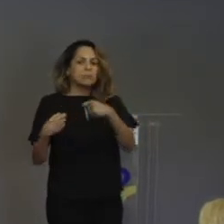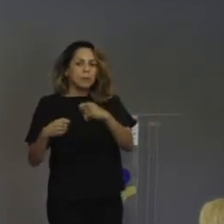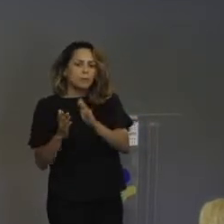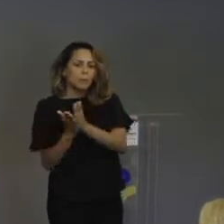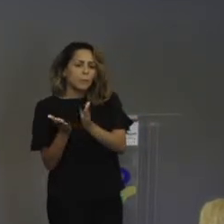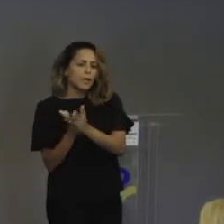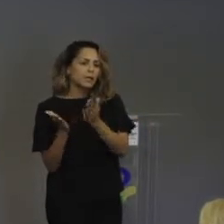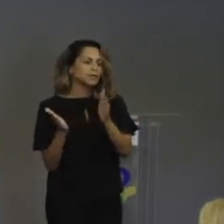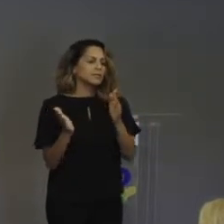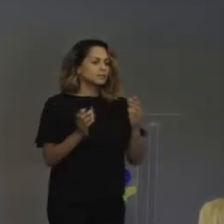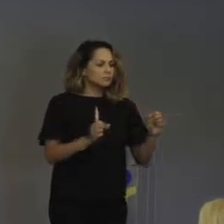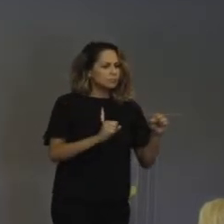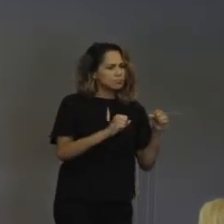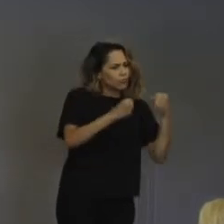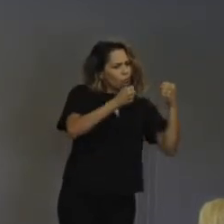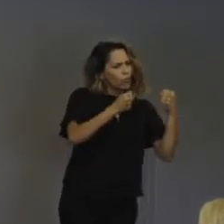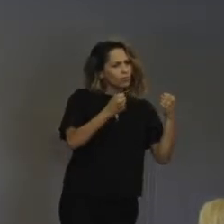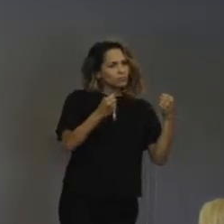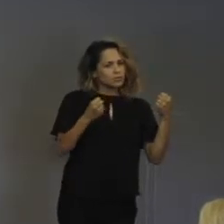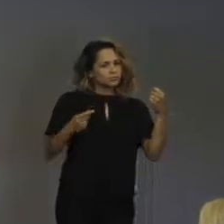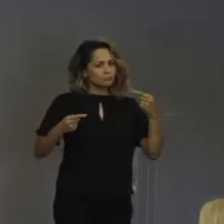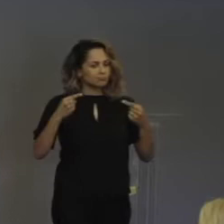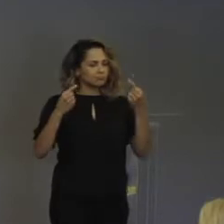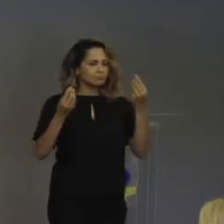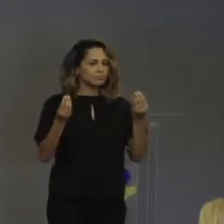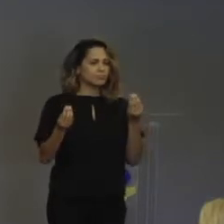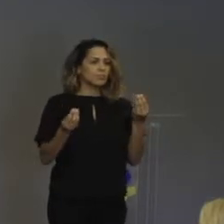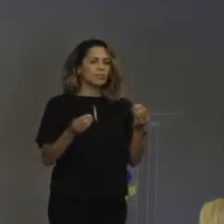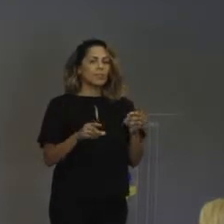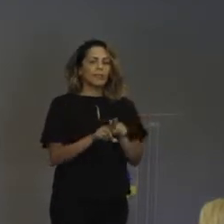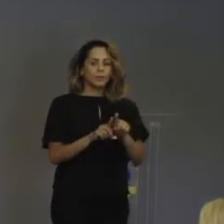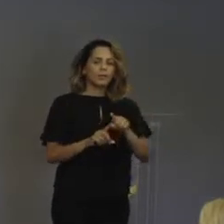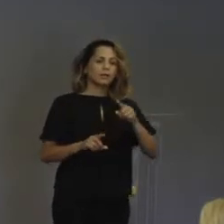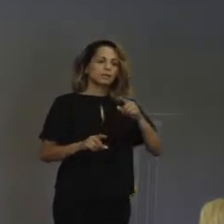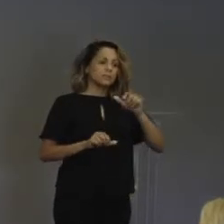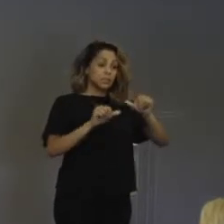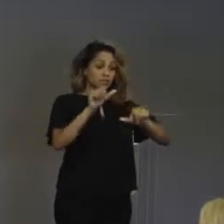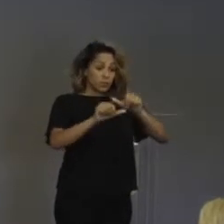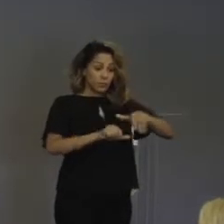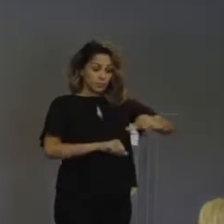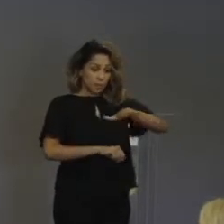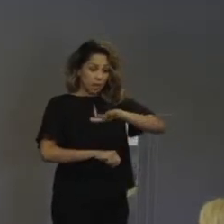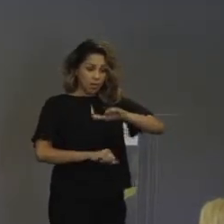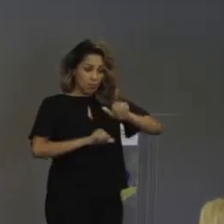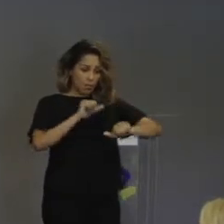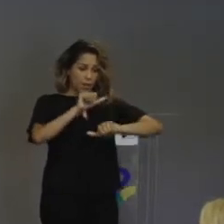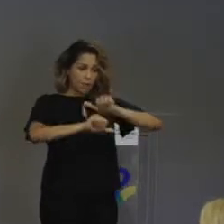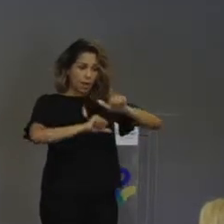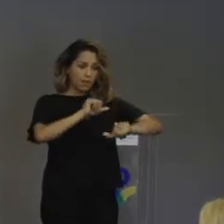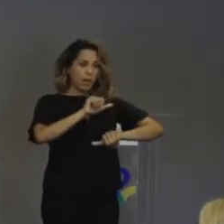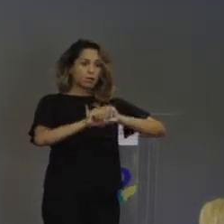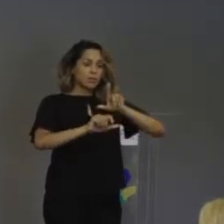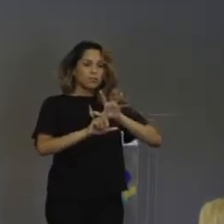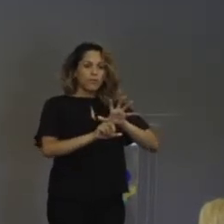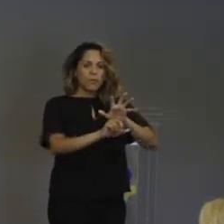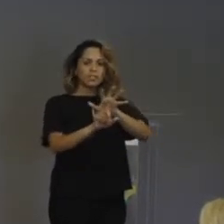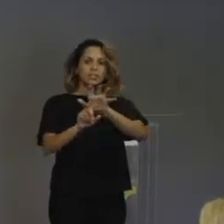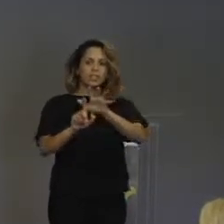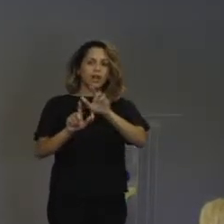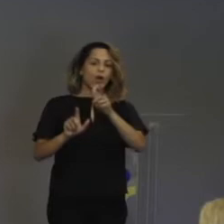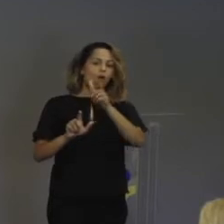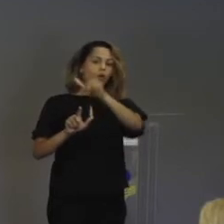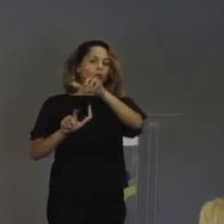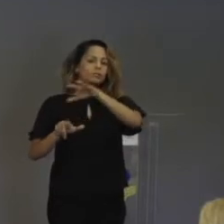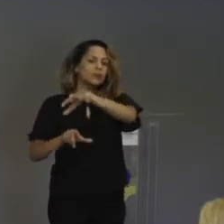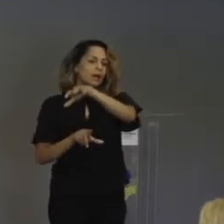essas informações circularem, e o que é muito transformador em um espaço, certamente pode ser inspirador para uma outra lógica de espaço. E aí eu acho